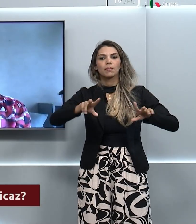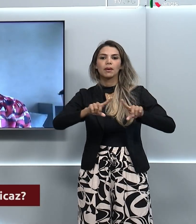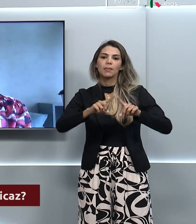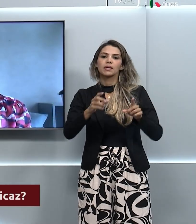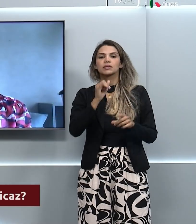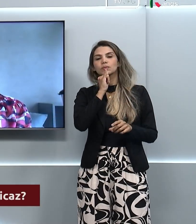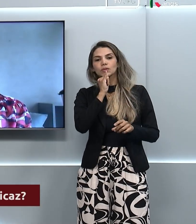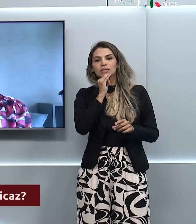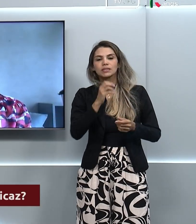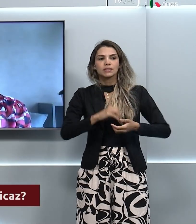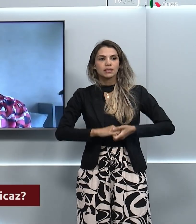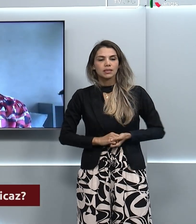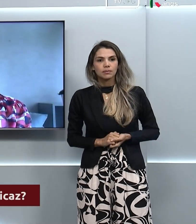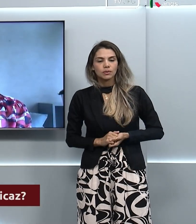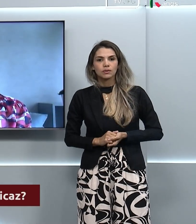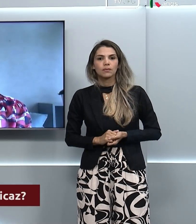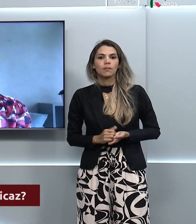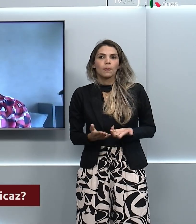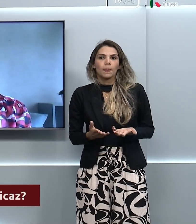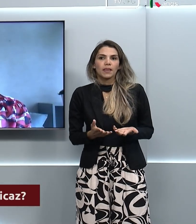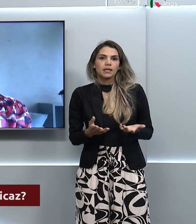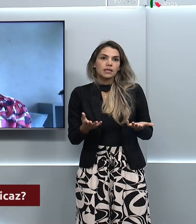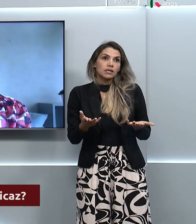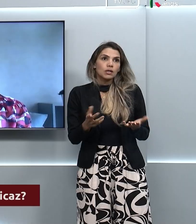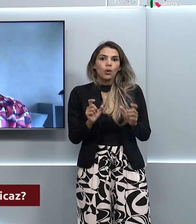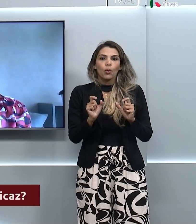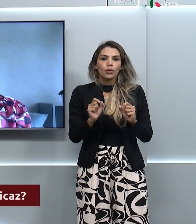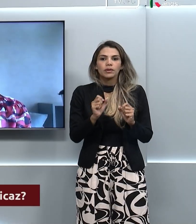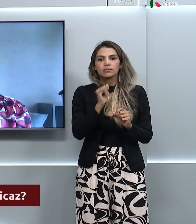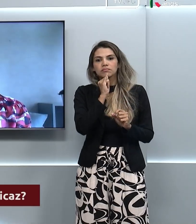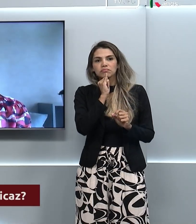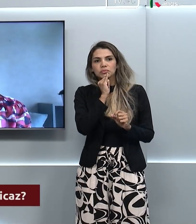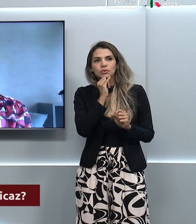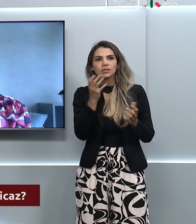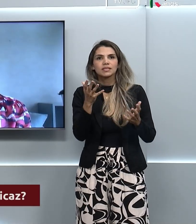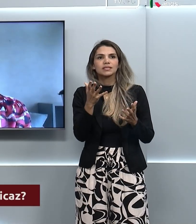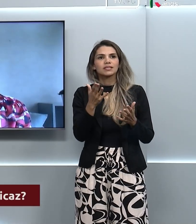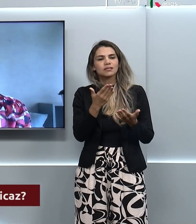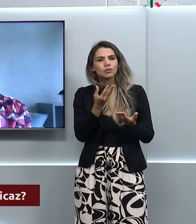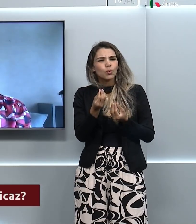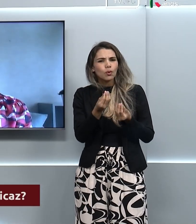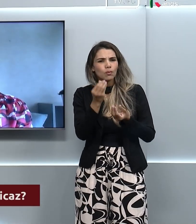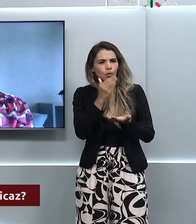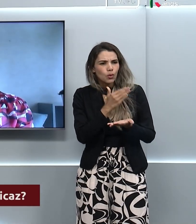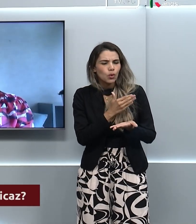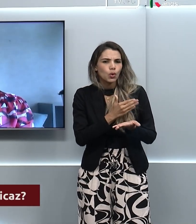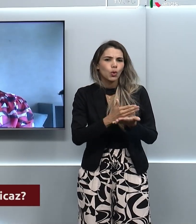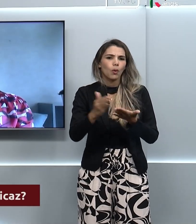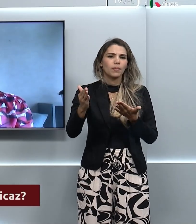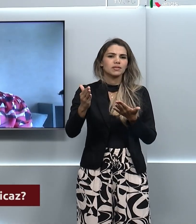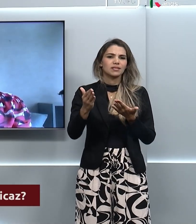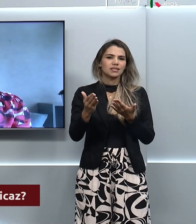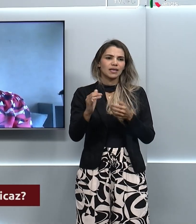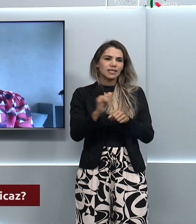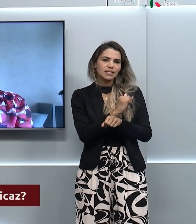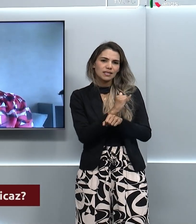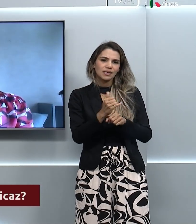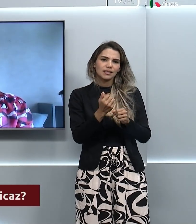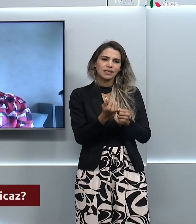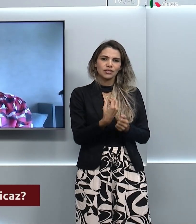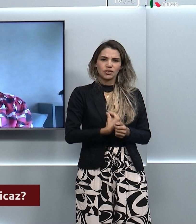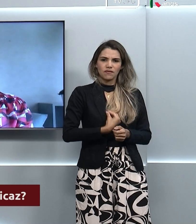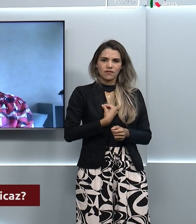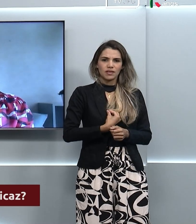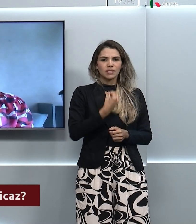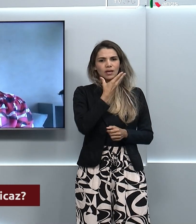um primeiro caminho, um local mais adequado para um começo de melhora da qualidade de vida de